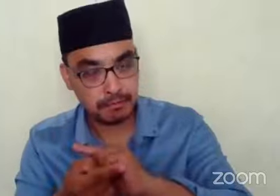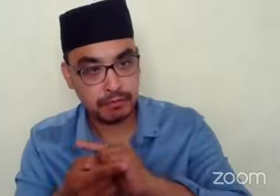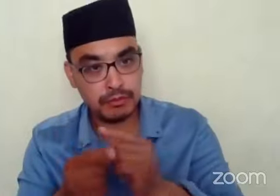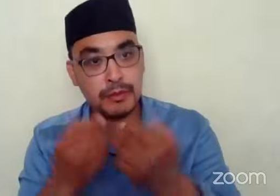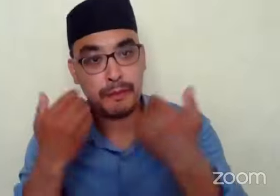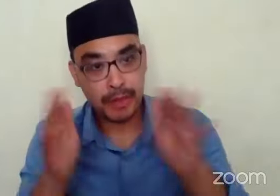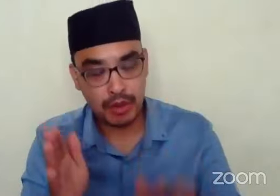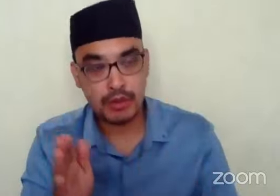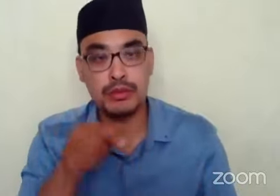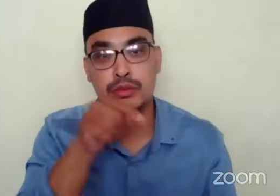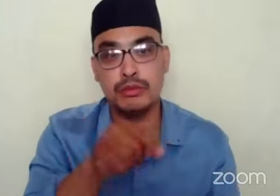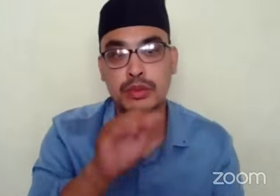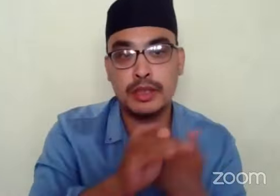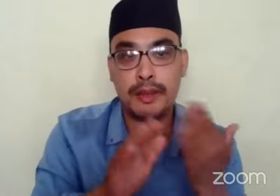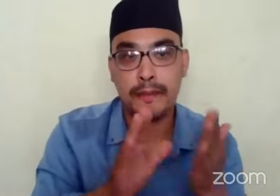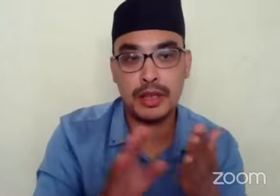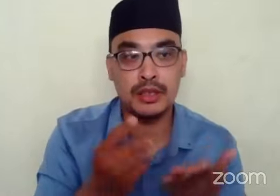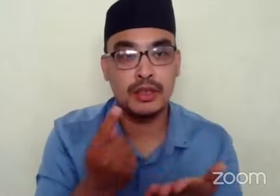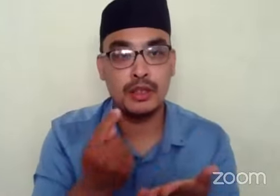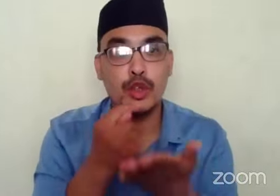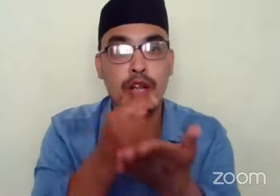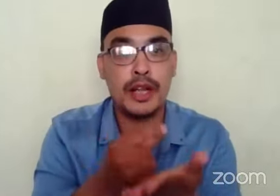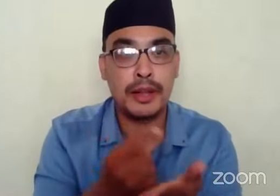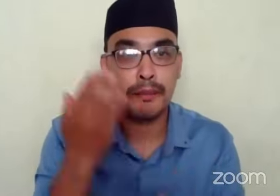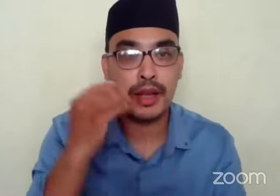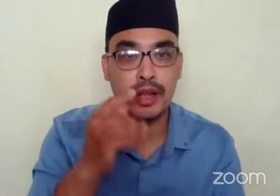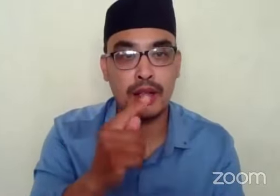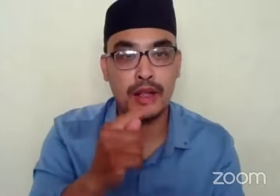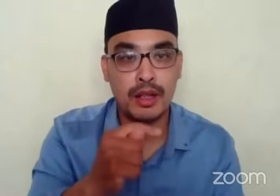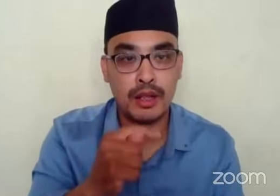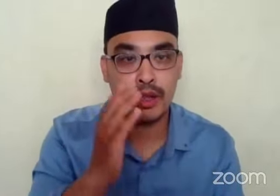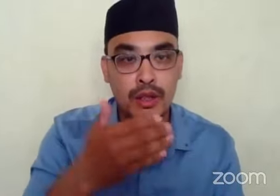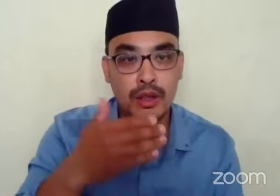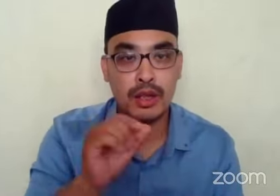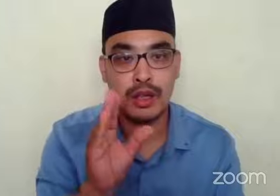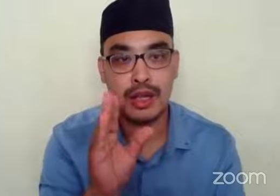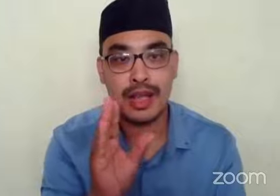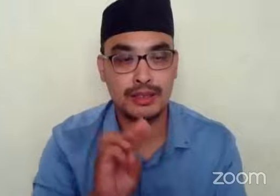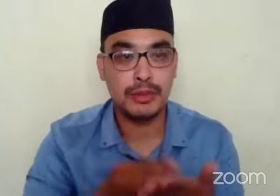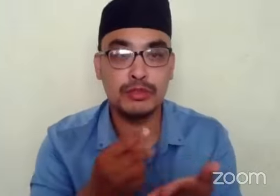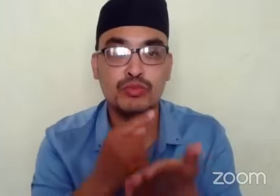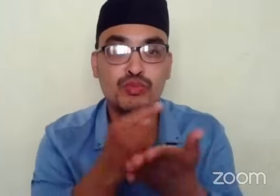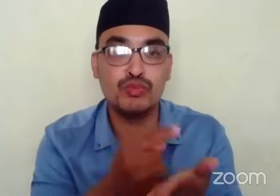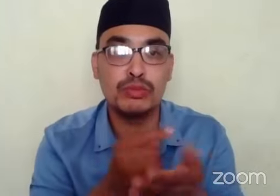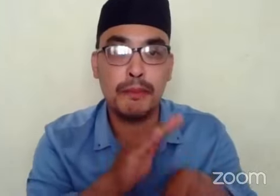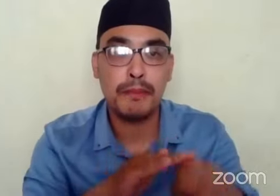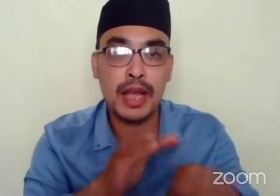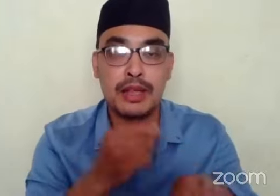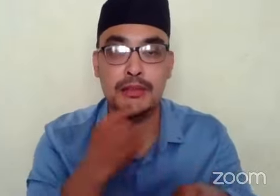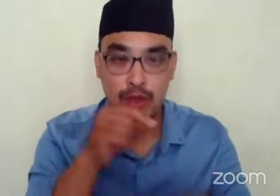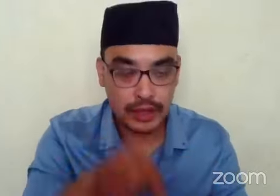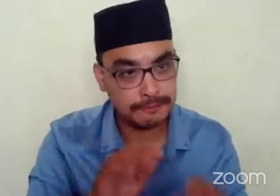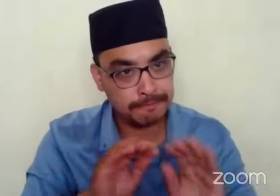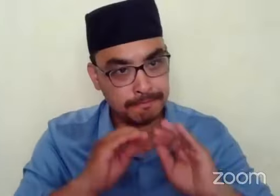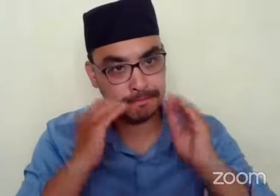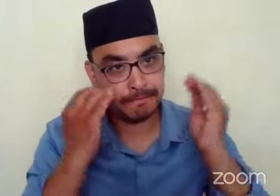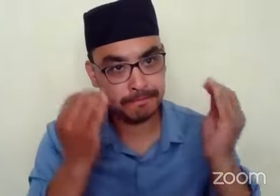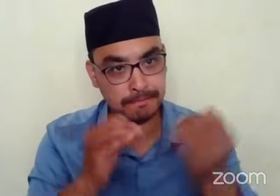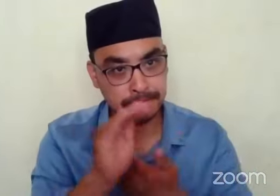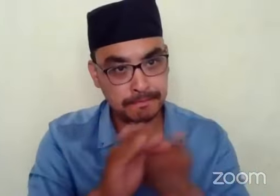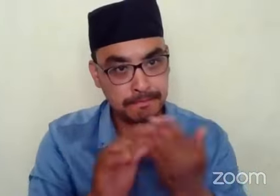कल्याणकारीमा मेडिकल मोडल हुँदै सामाजिक हुँदै अहिले ह्युमन राइट्समा आइसकेपछि चाहिँ सामाजिक मोडलबाट यता पछि चाहिँ